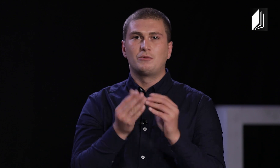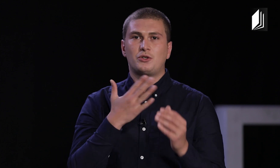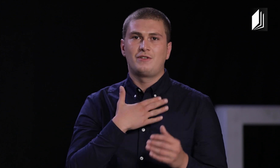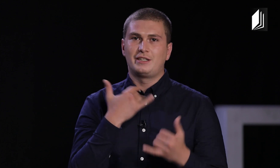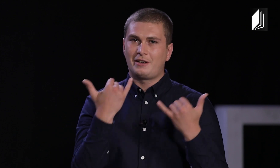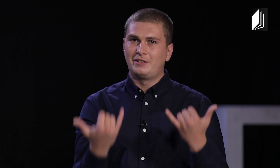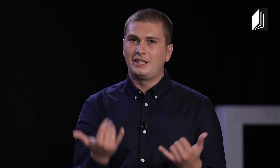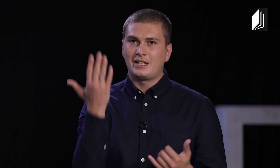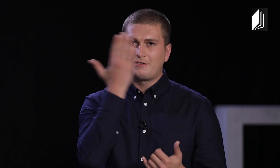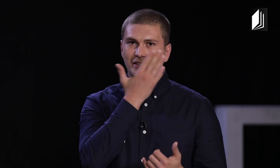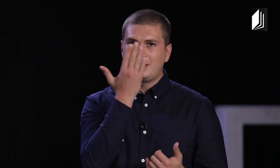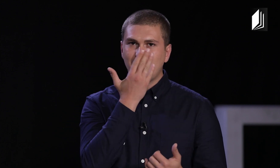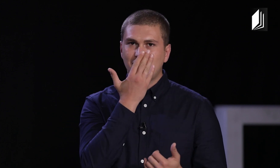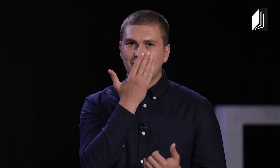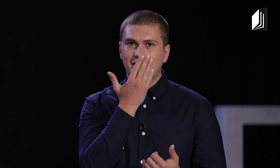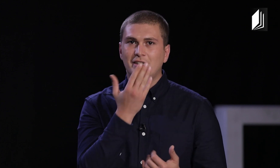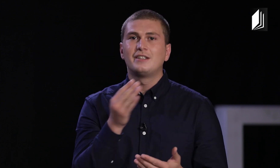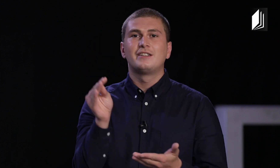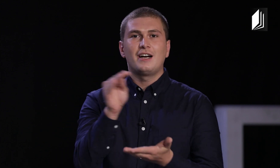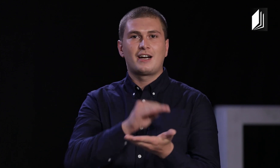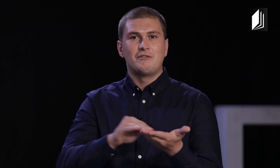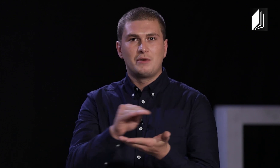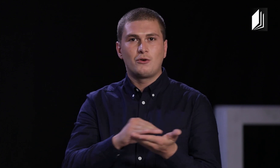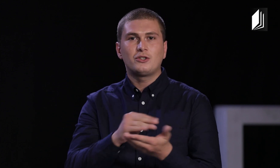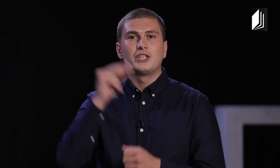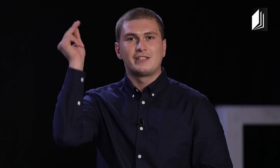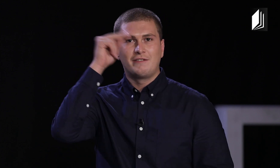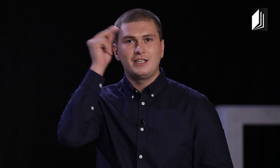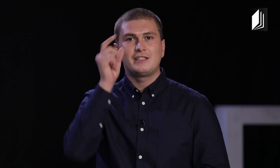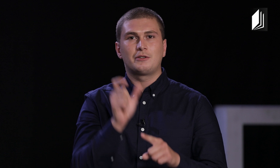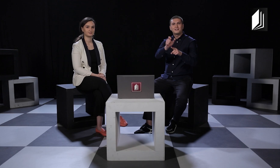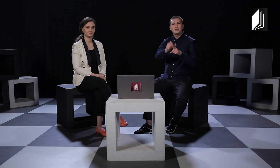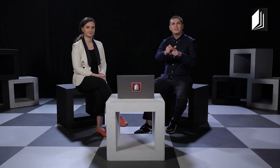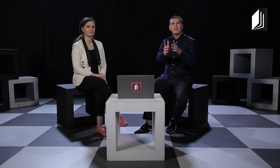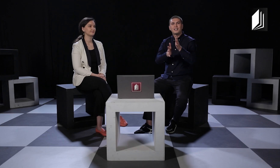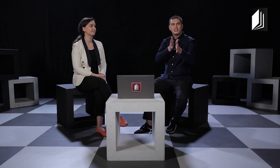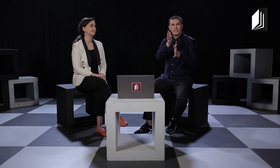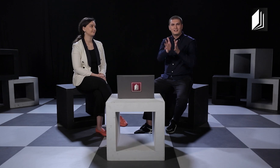შევაჯამოთ ჩვენი დღევანდელი გაკვეთილი და გავიმეოროთ შესწავლილი სიტყვები და